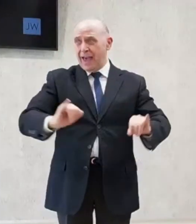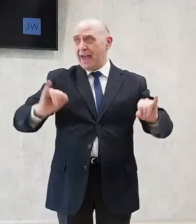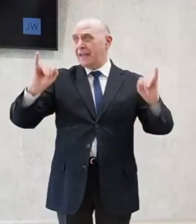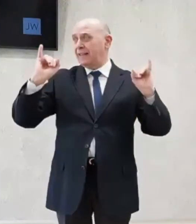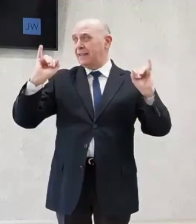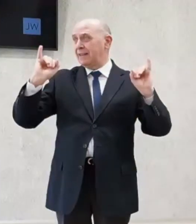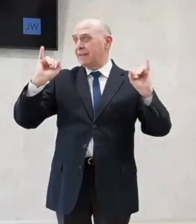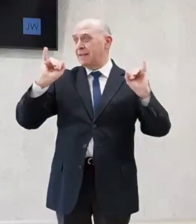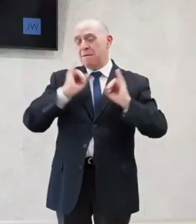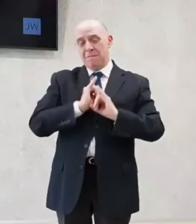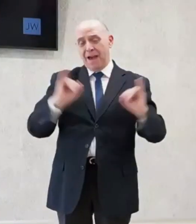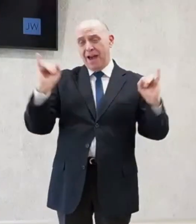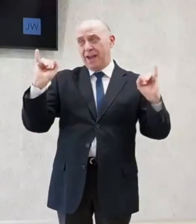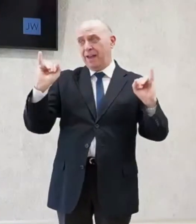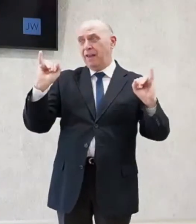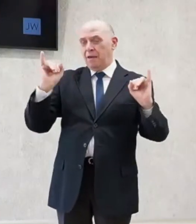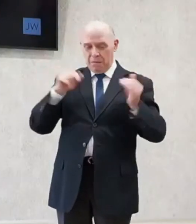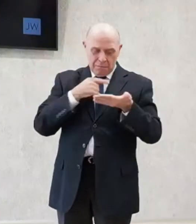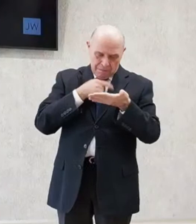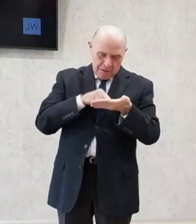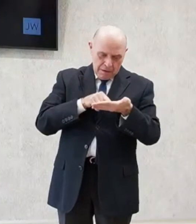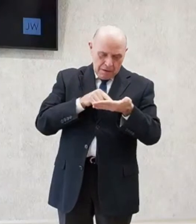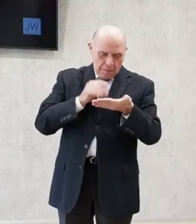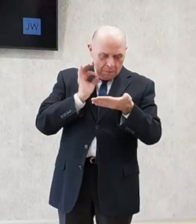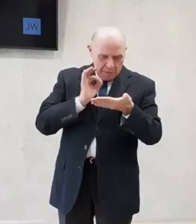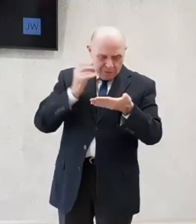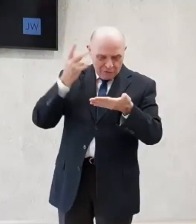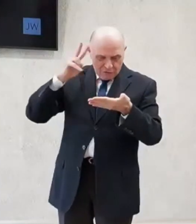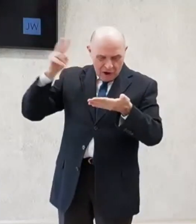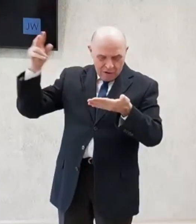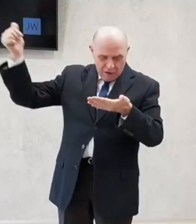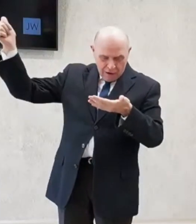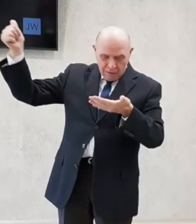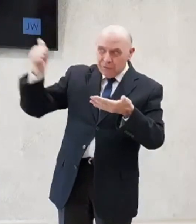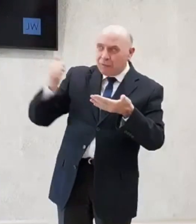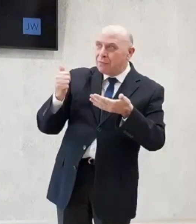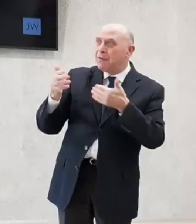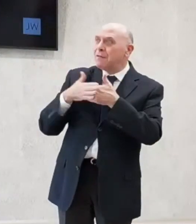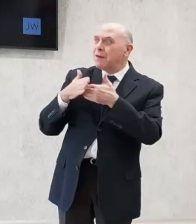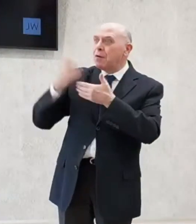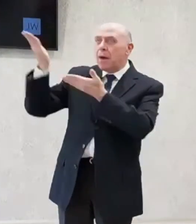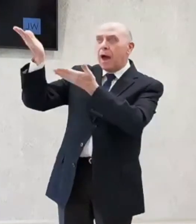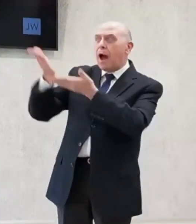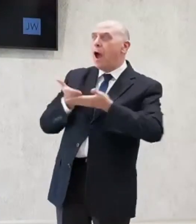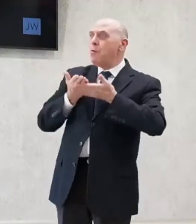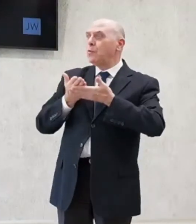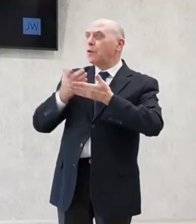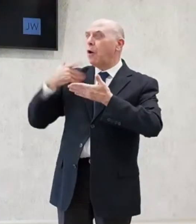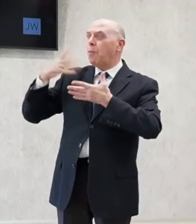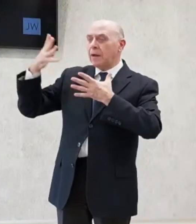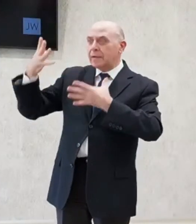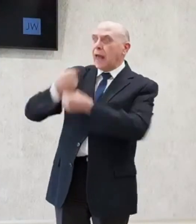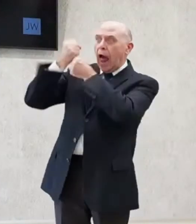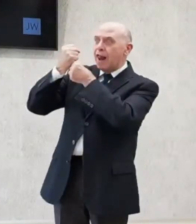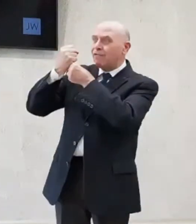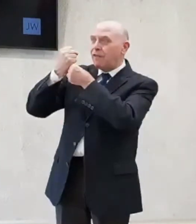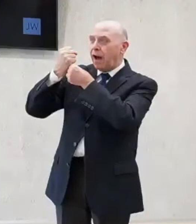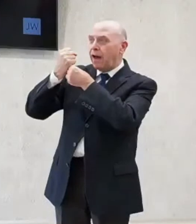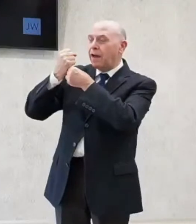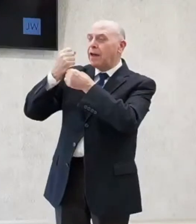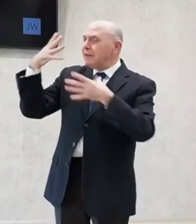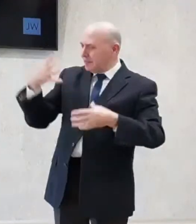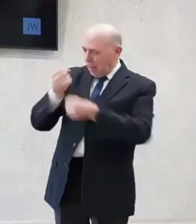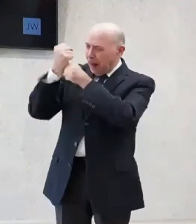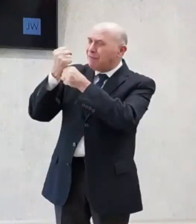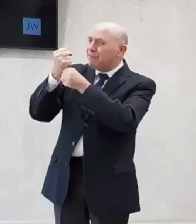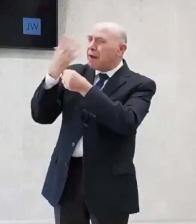leggere che viene il nostro soccorso per così dire come abbiamo letto nella seconda parte del versetto ci salva Facendoci